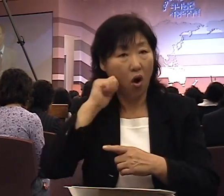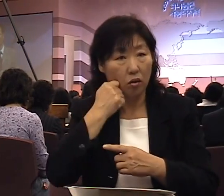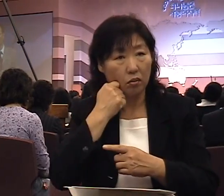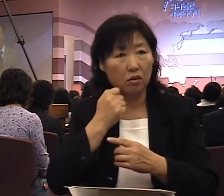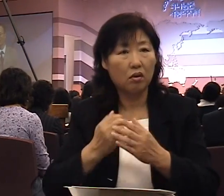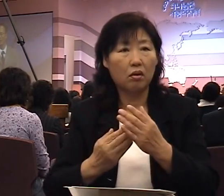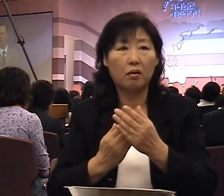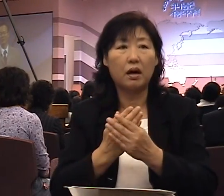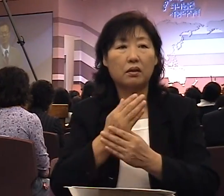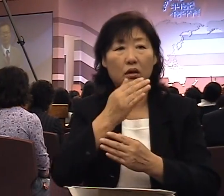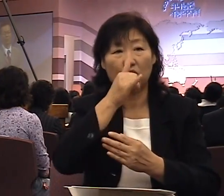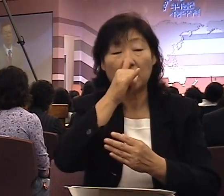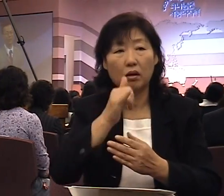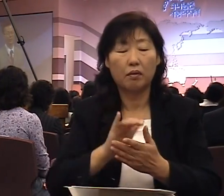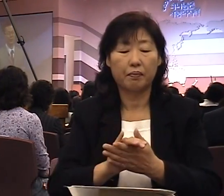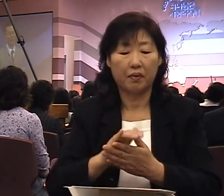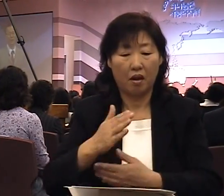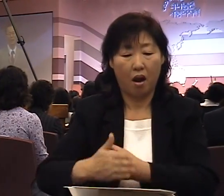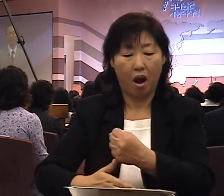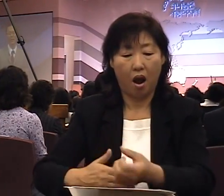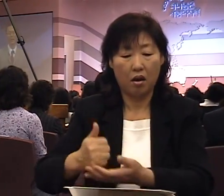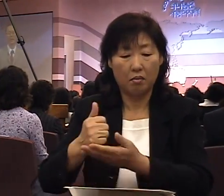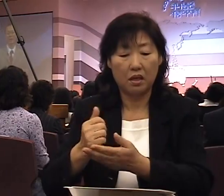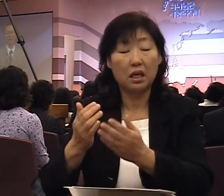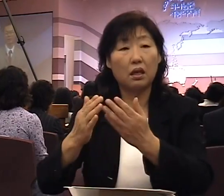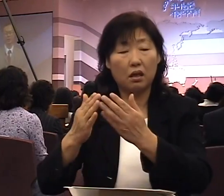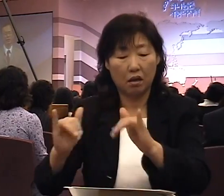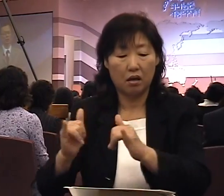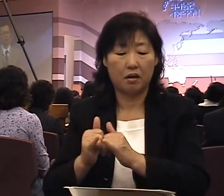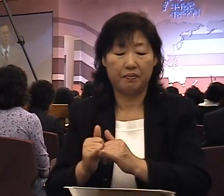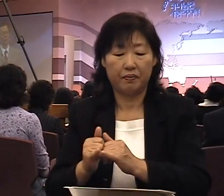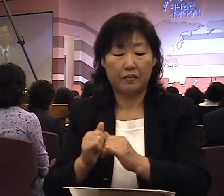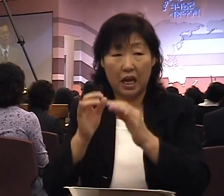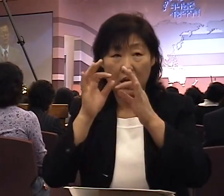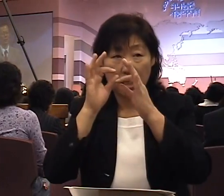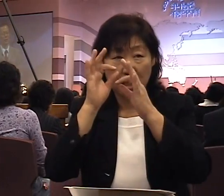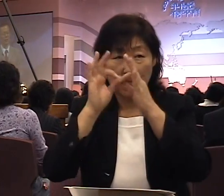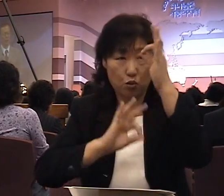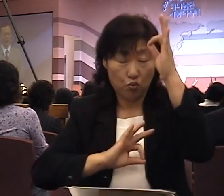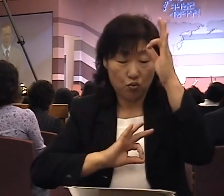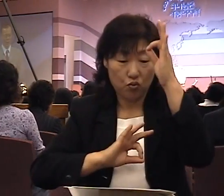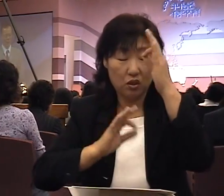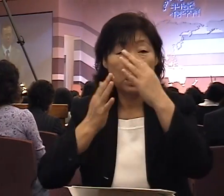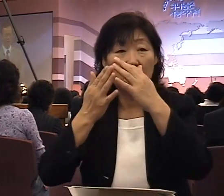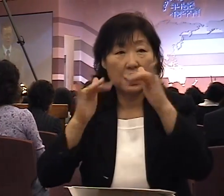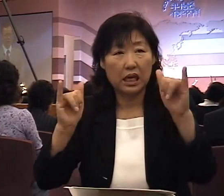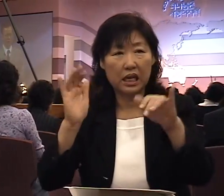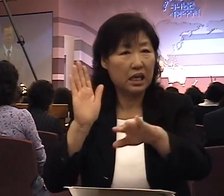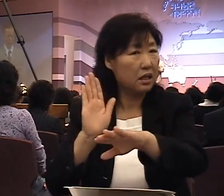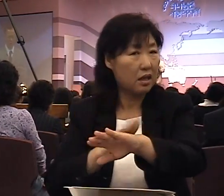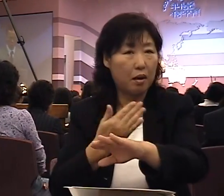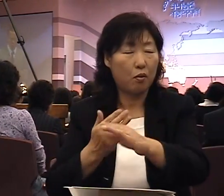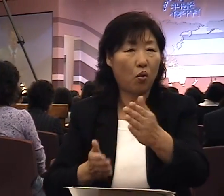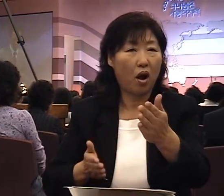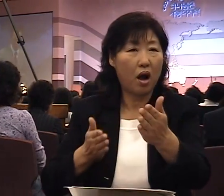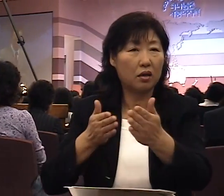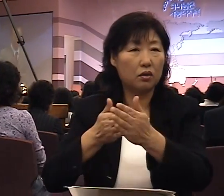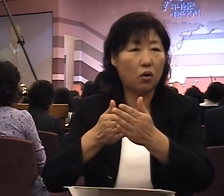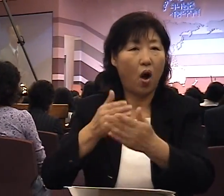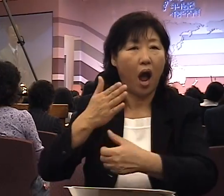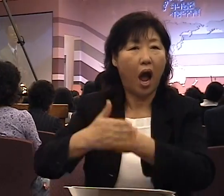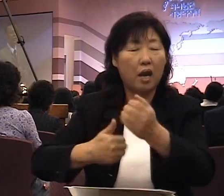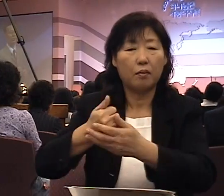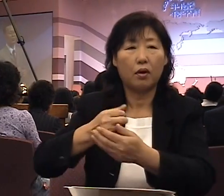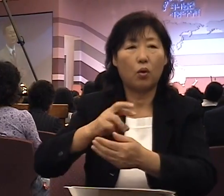여러분 하나님이 인간의 실수, 인간의 잘못까지도 그의 오른손에